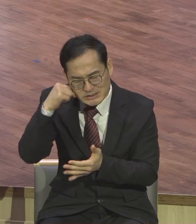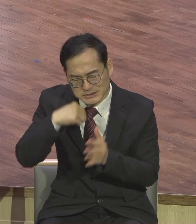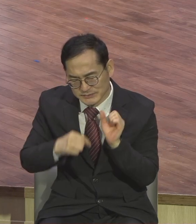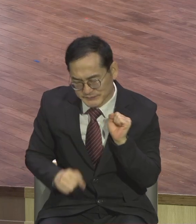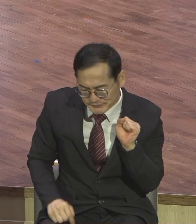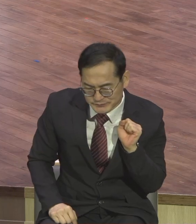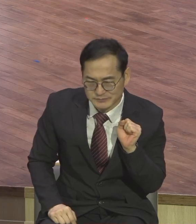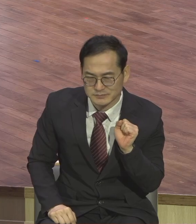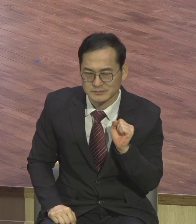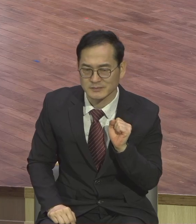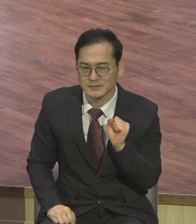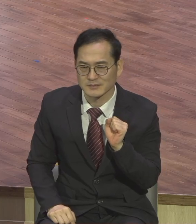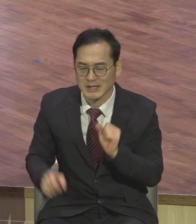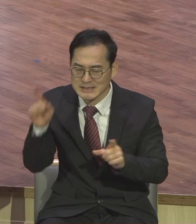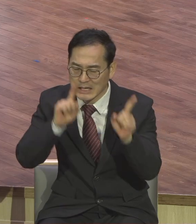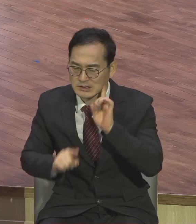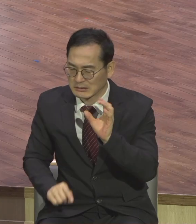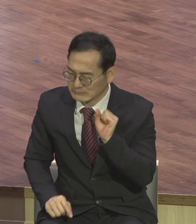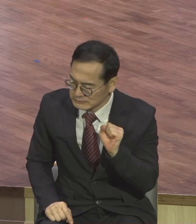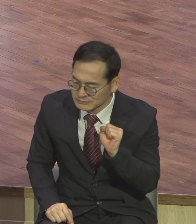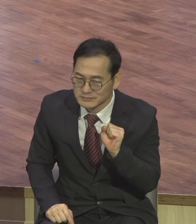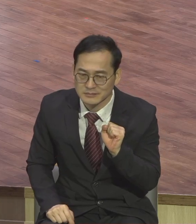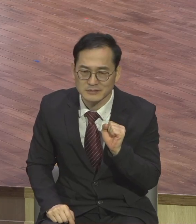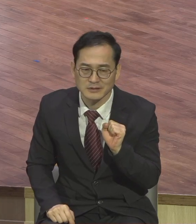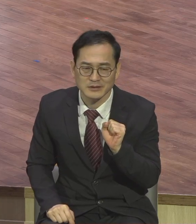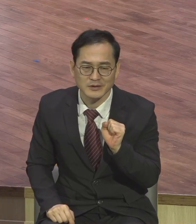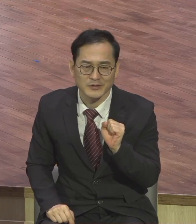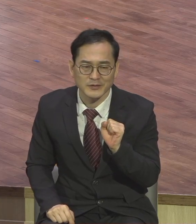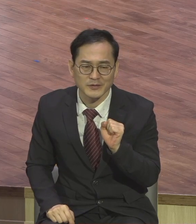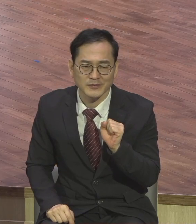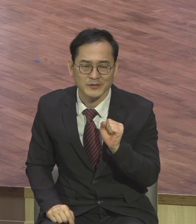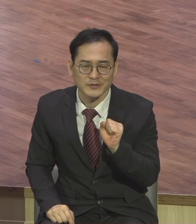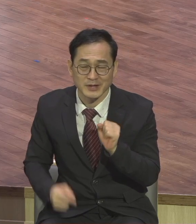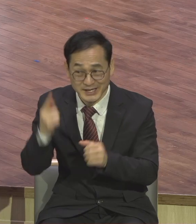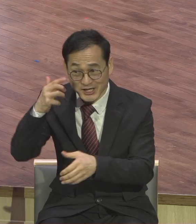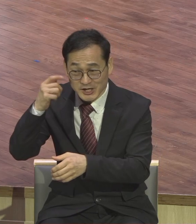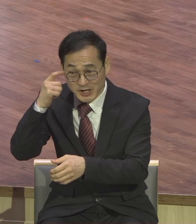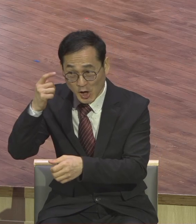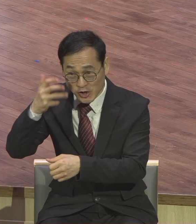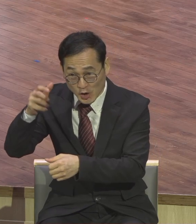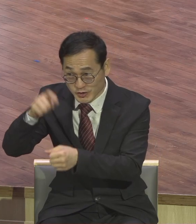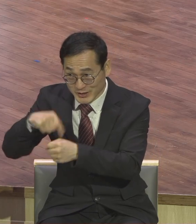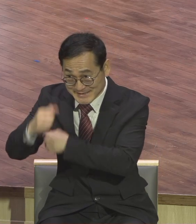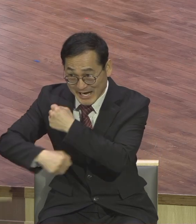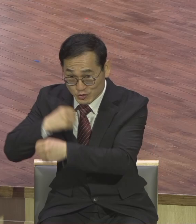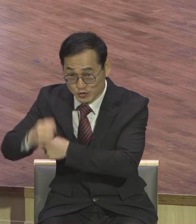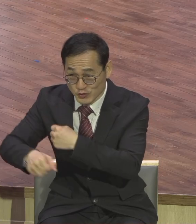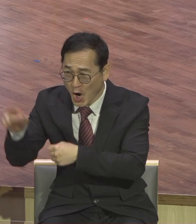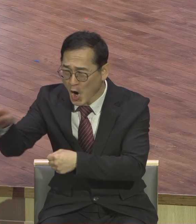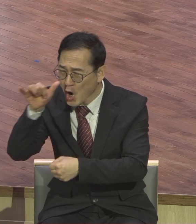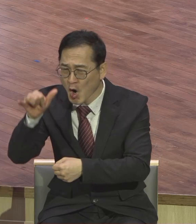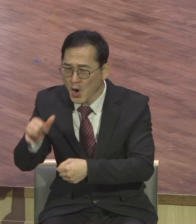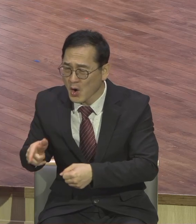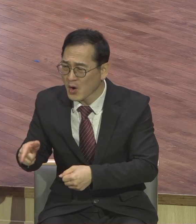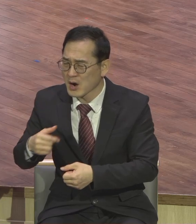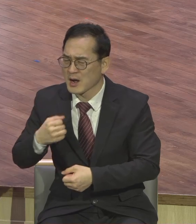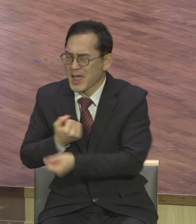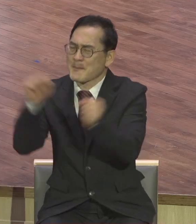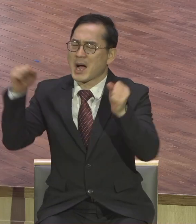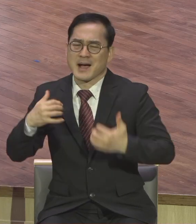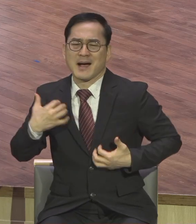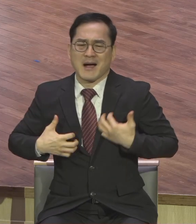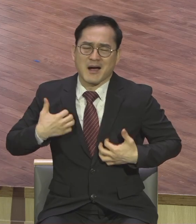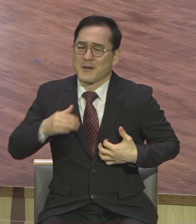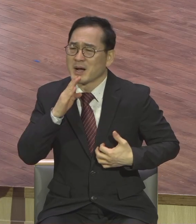각종 상처를 심어줘가지고 영적 자유함을 누리지 못하도록 뭔가 상처를